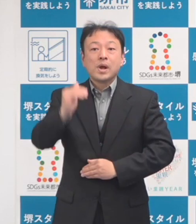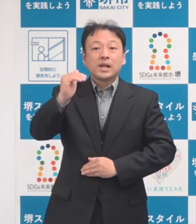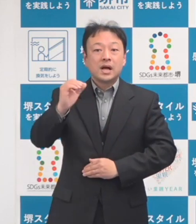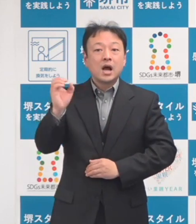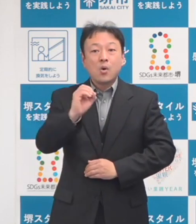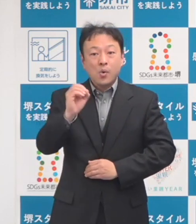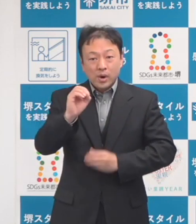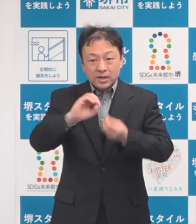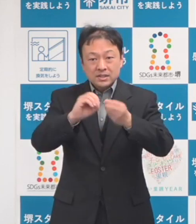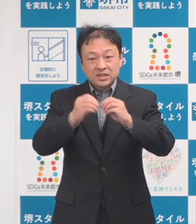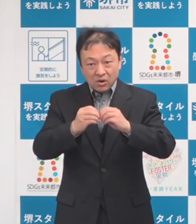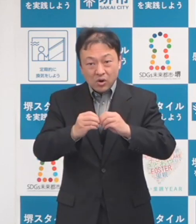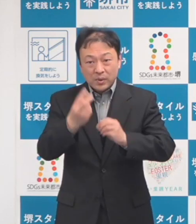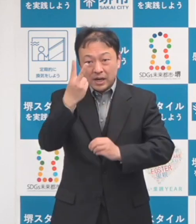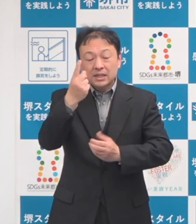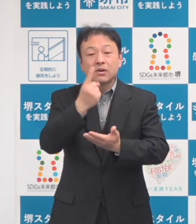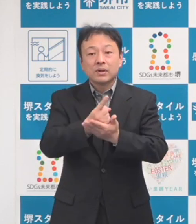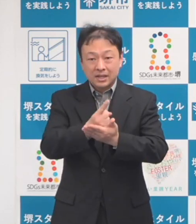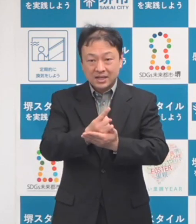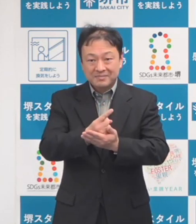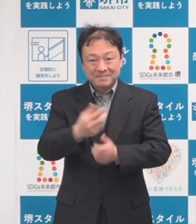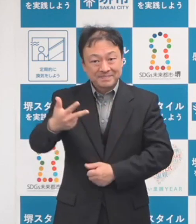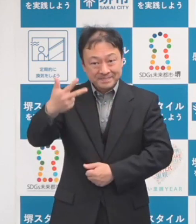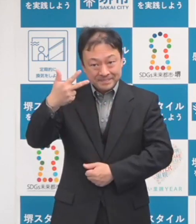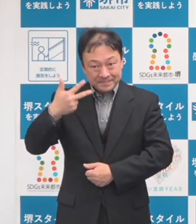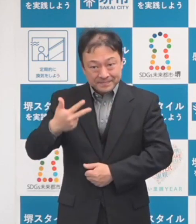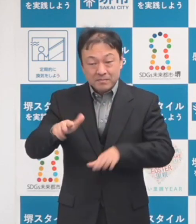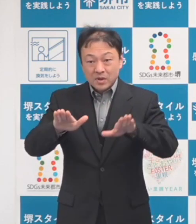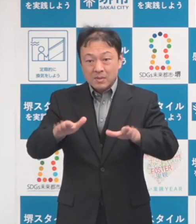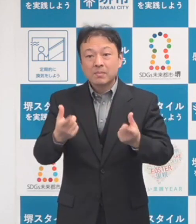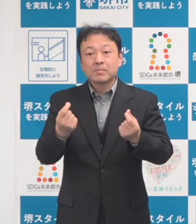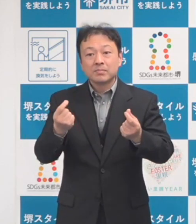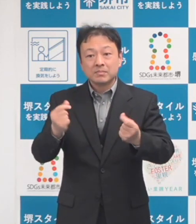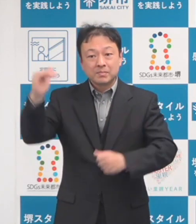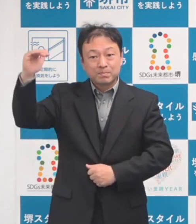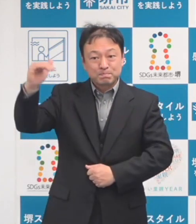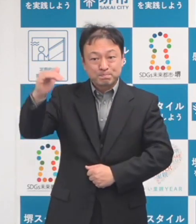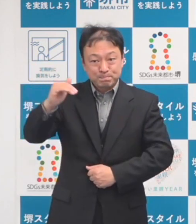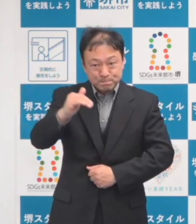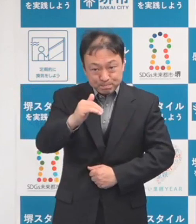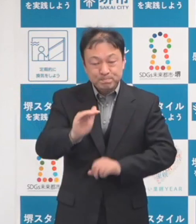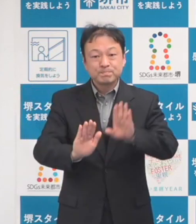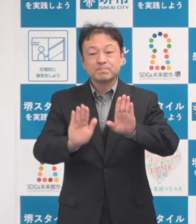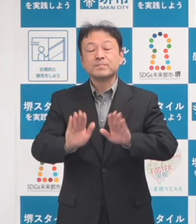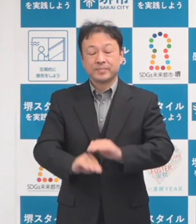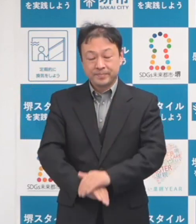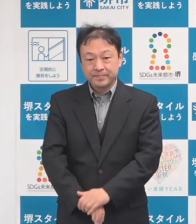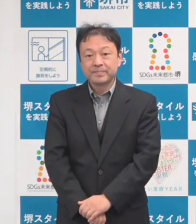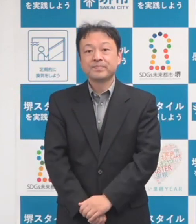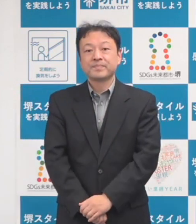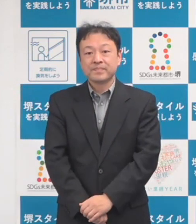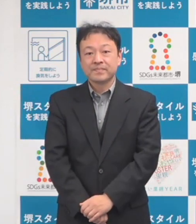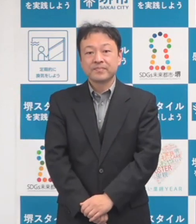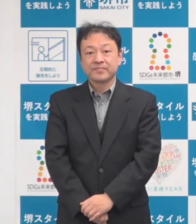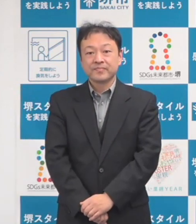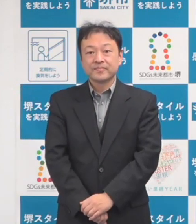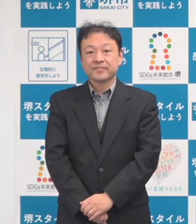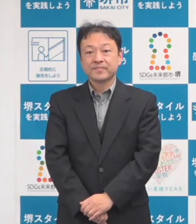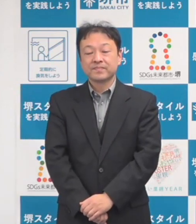2日間だけとなっておりまして、先週に引き続いて減少傾向が見られています。